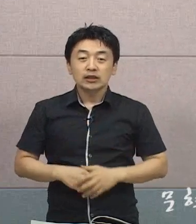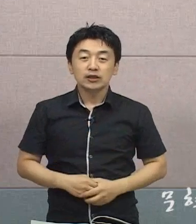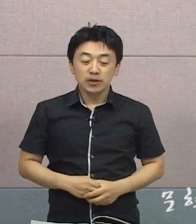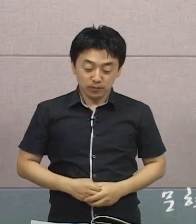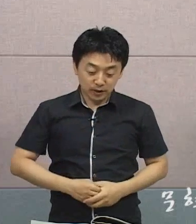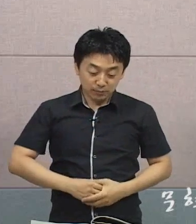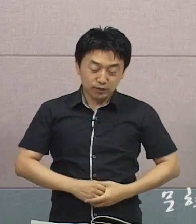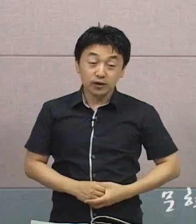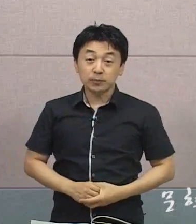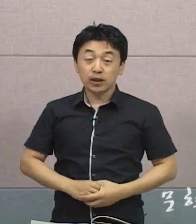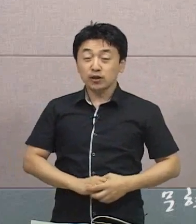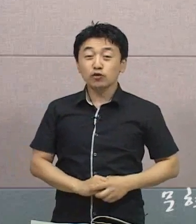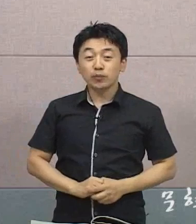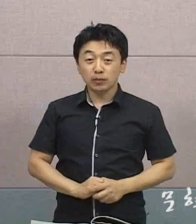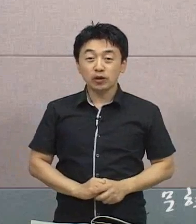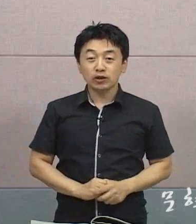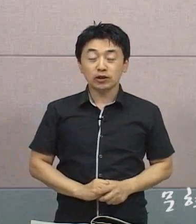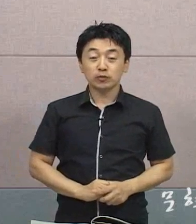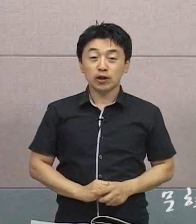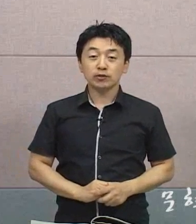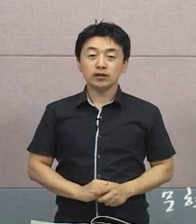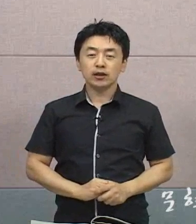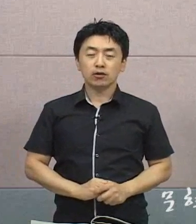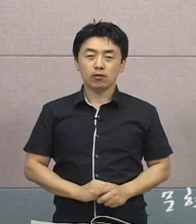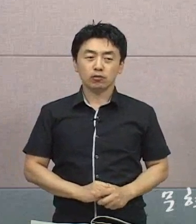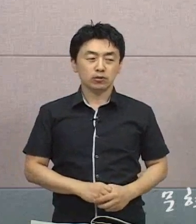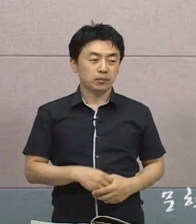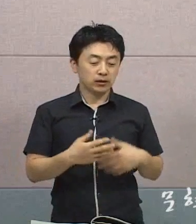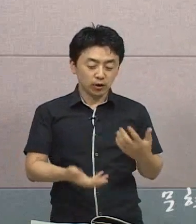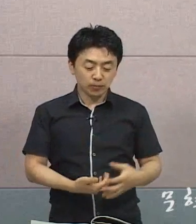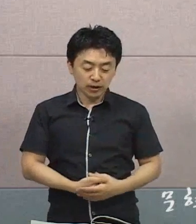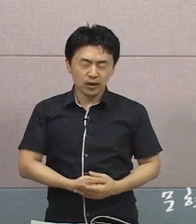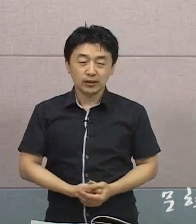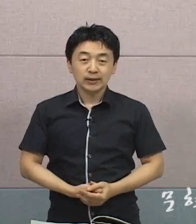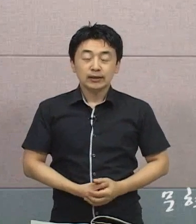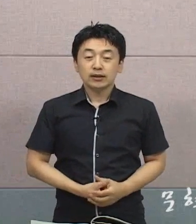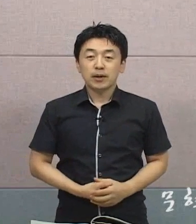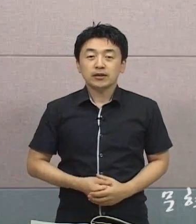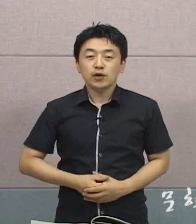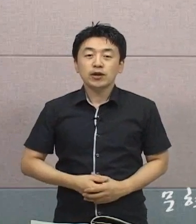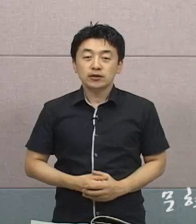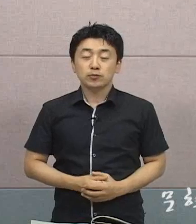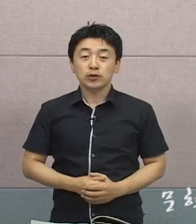의미 없다, 부질 없다, 이유 없다, 뭐 이런 느낌으로 사용을 하는데요. 많이 사용합니까? 사실 많이 사용하는지는 모르겠어요.